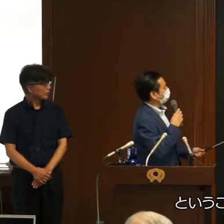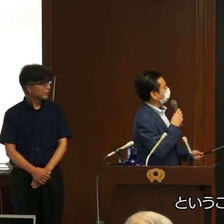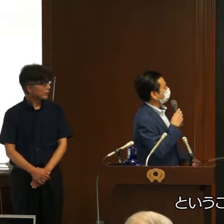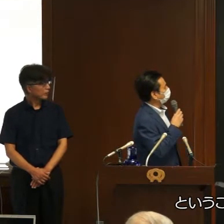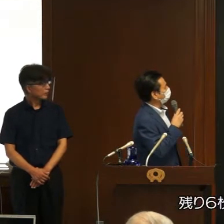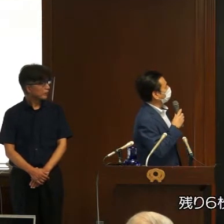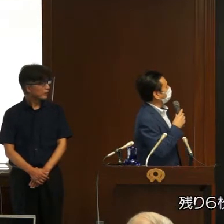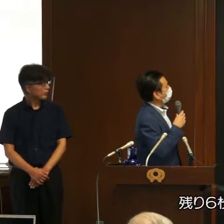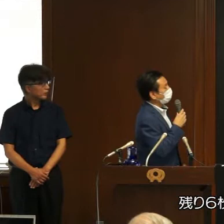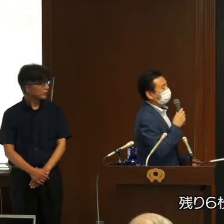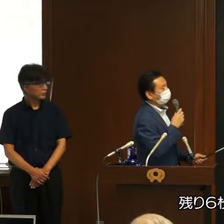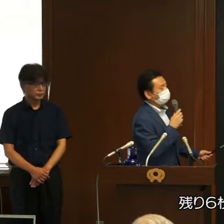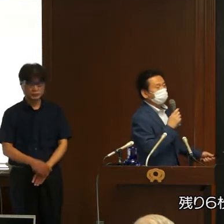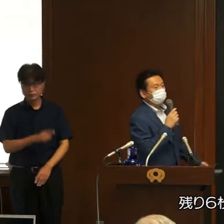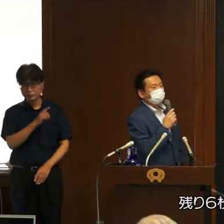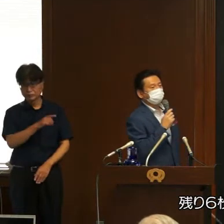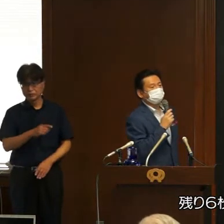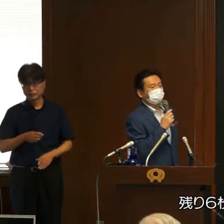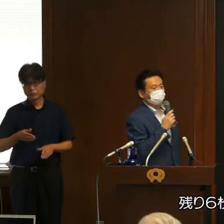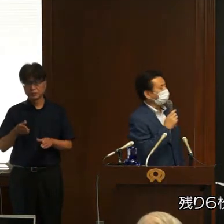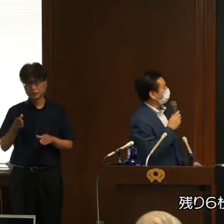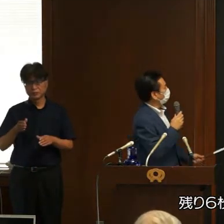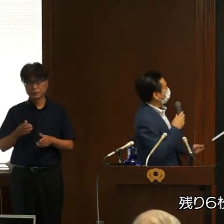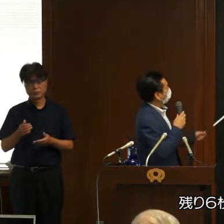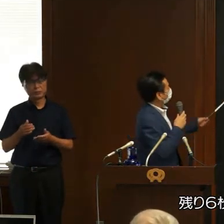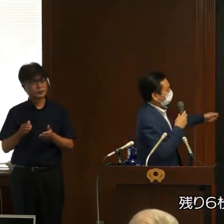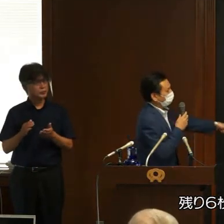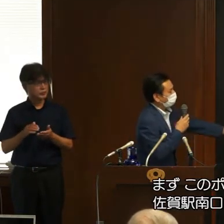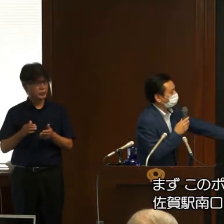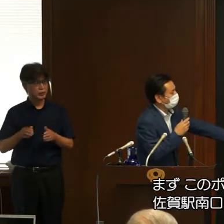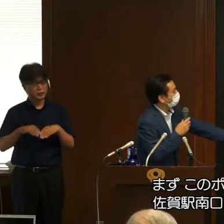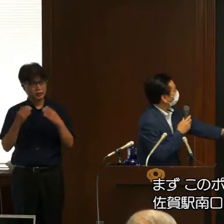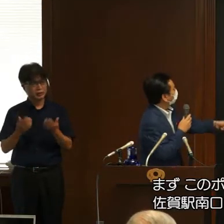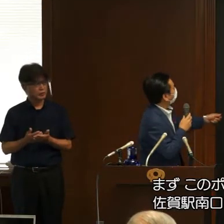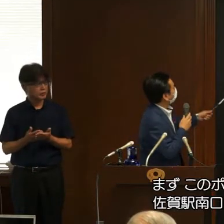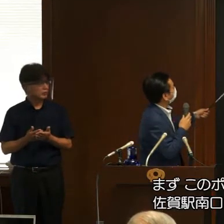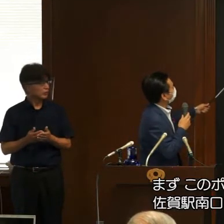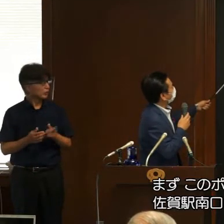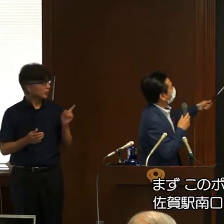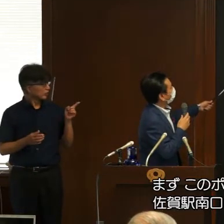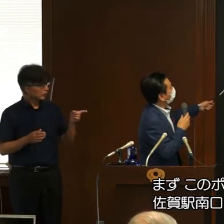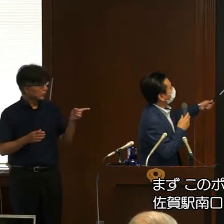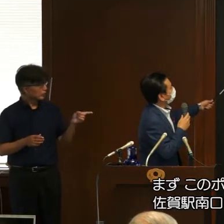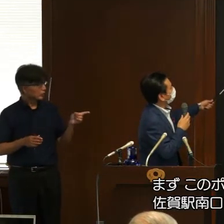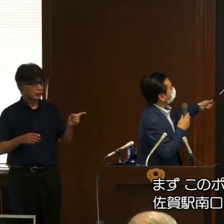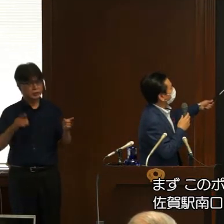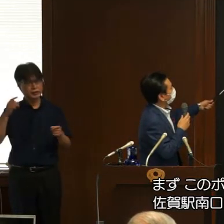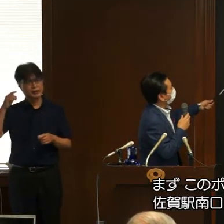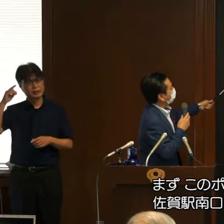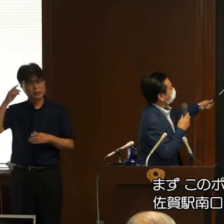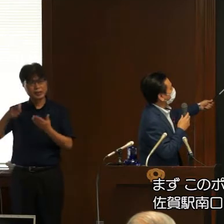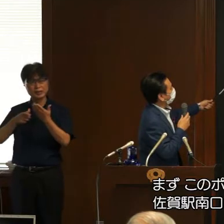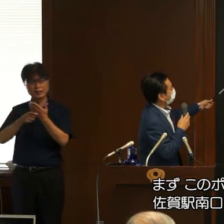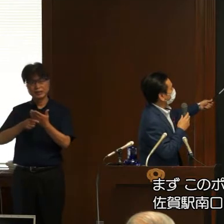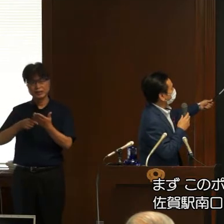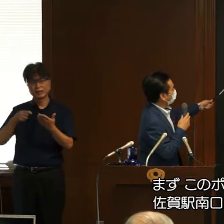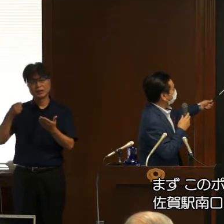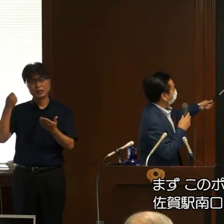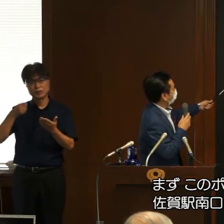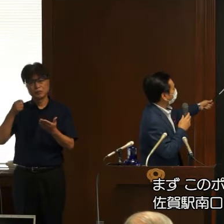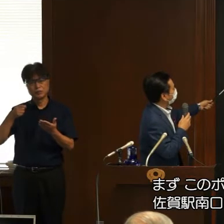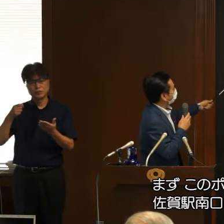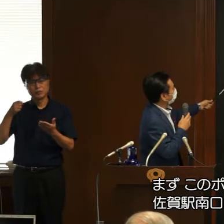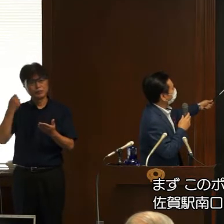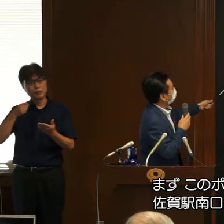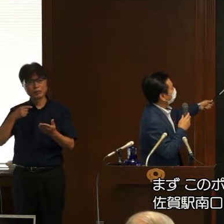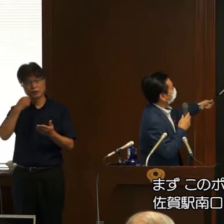はい、これ残りの6枚ですけれども、あ、まずこれポルカーはこの佐賀駅南口に設置